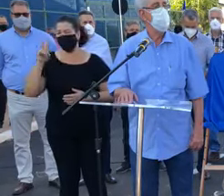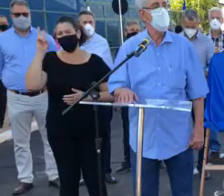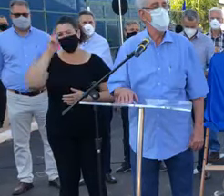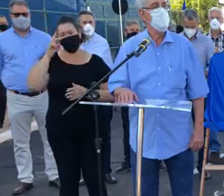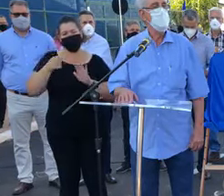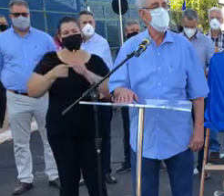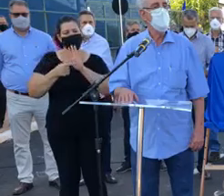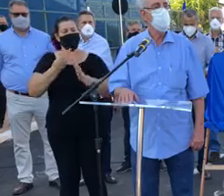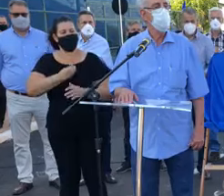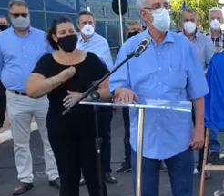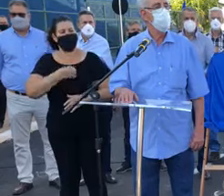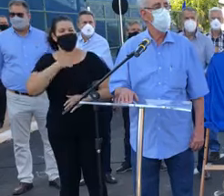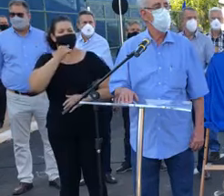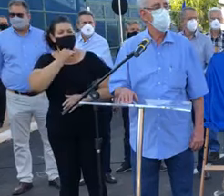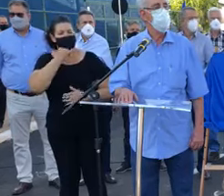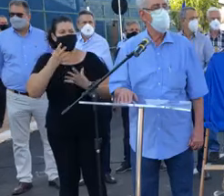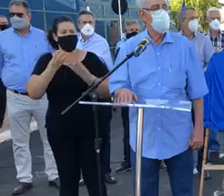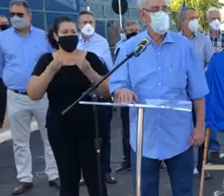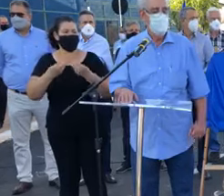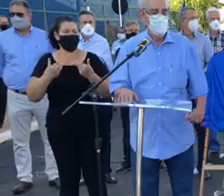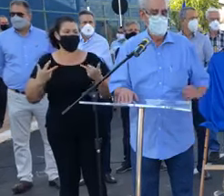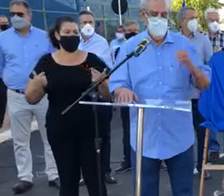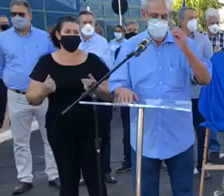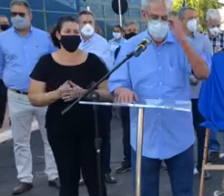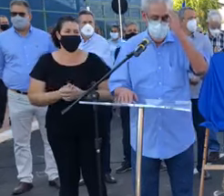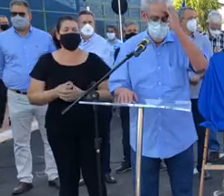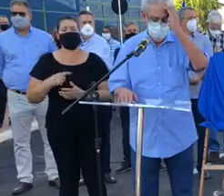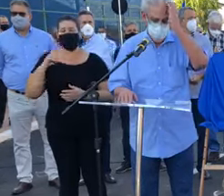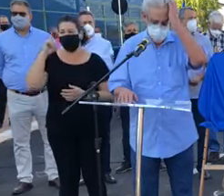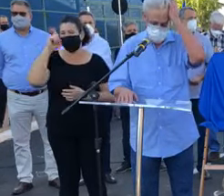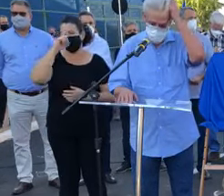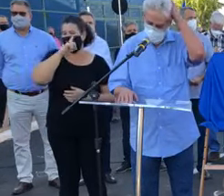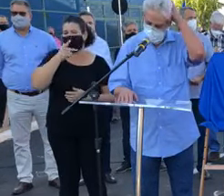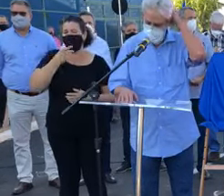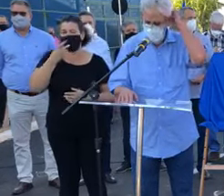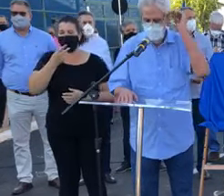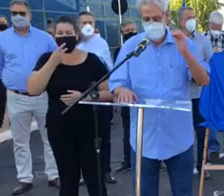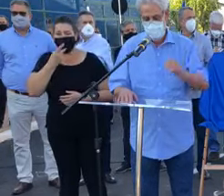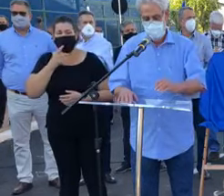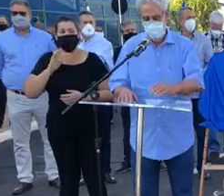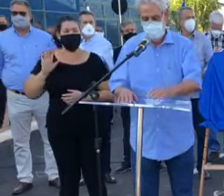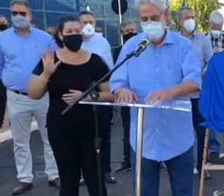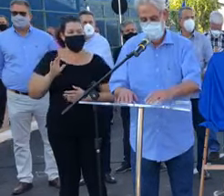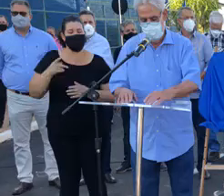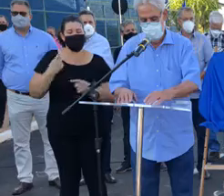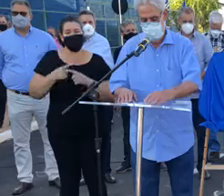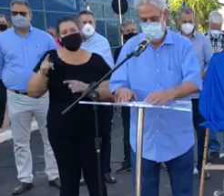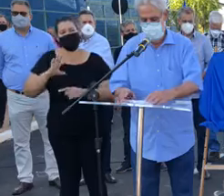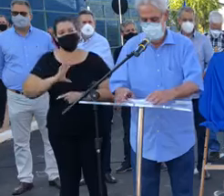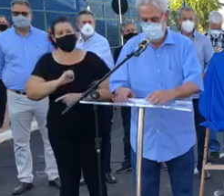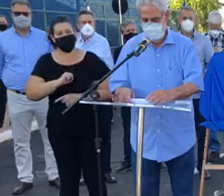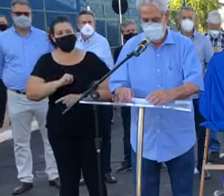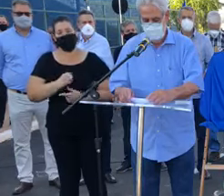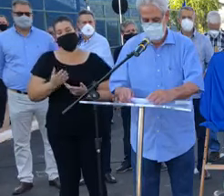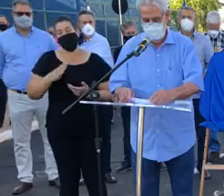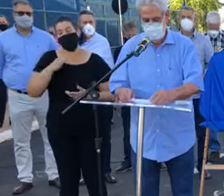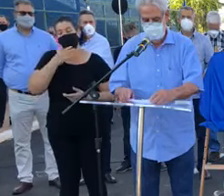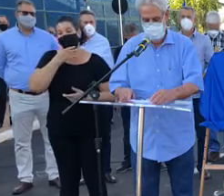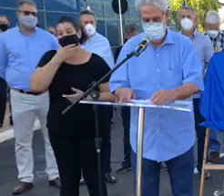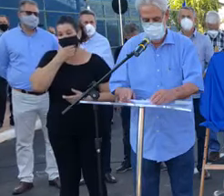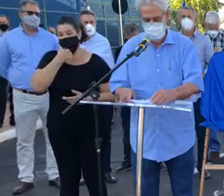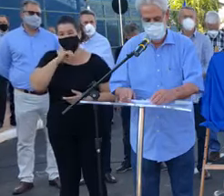em muitas obras realizadas por onde passou. Não é fácil dizer adeus a quem tanto amamos. Perder papai